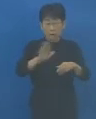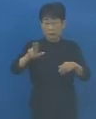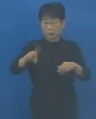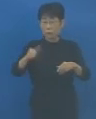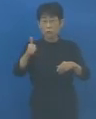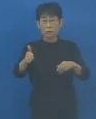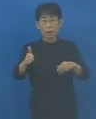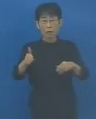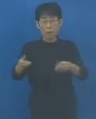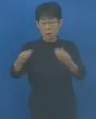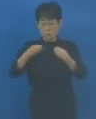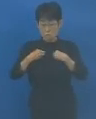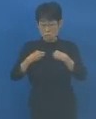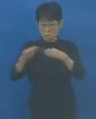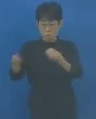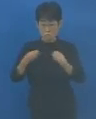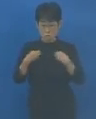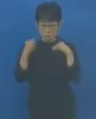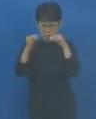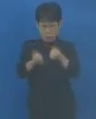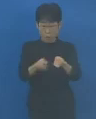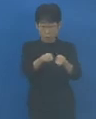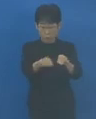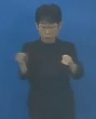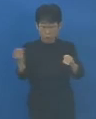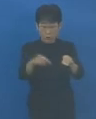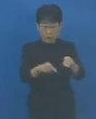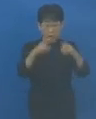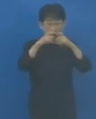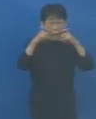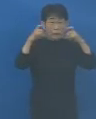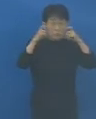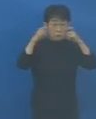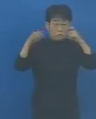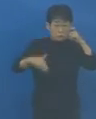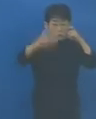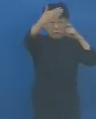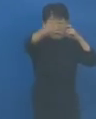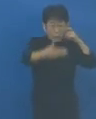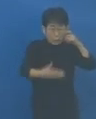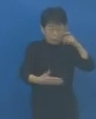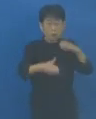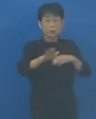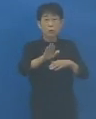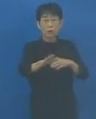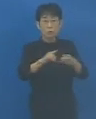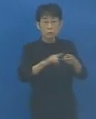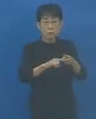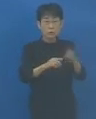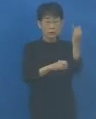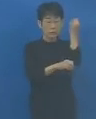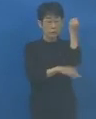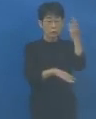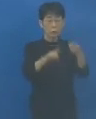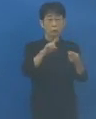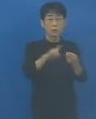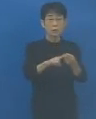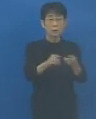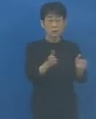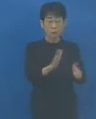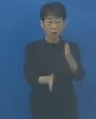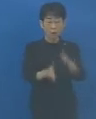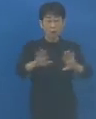でしまいますと十分マスクをつけるとか遮蔽物を置くとかそういう基礎的な配慮がなされていない場